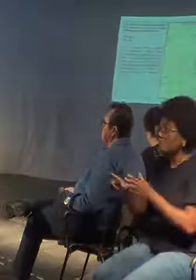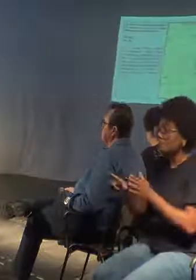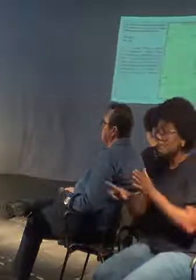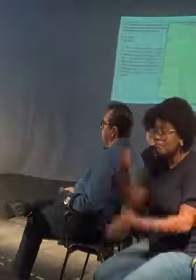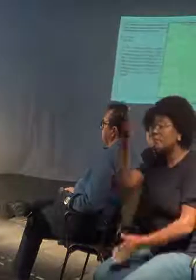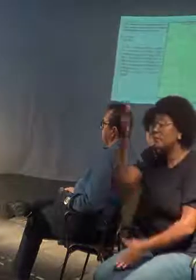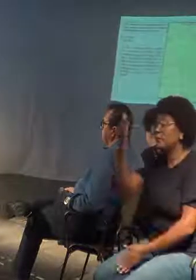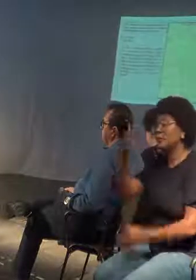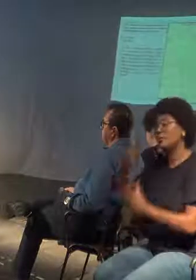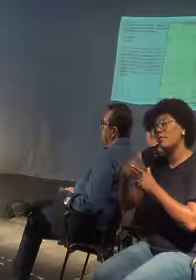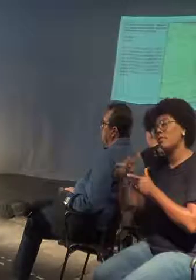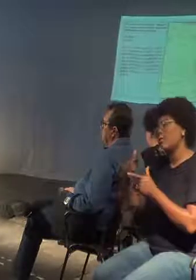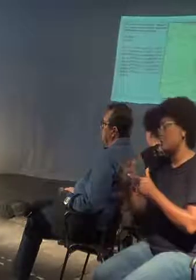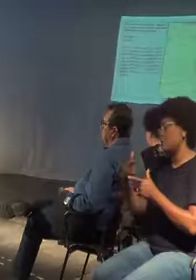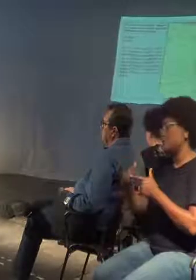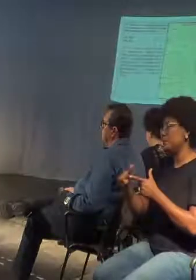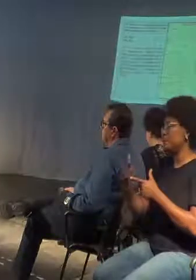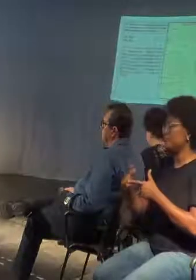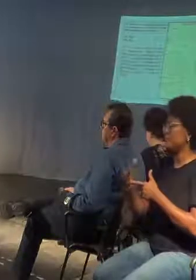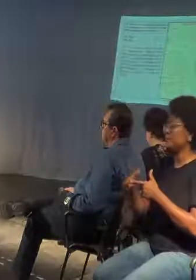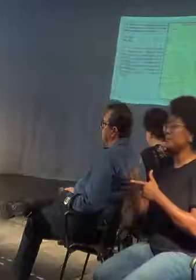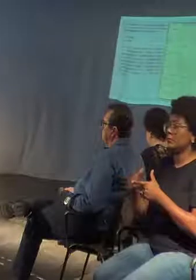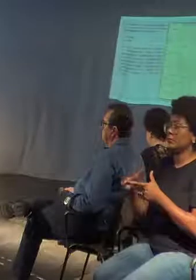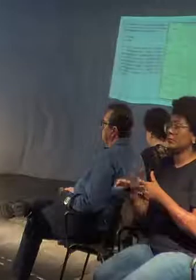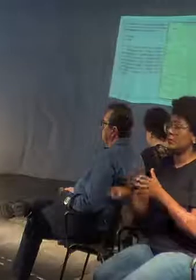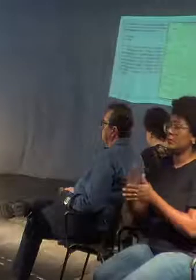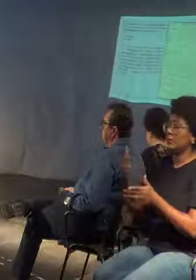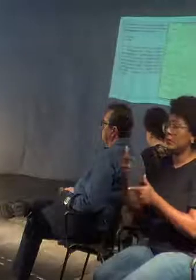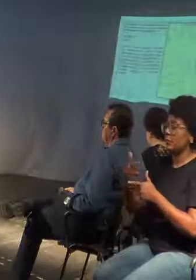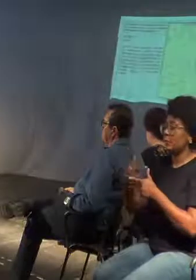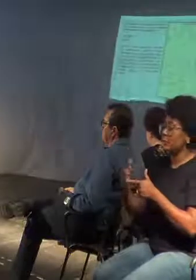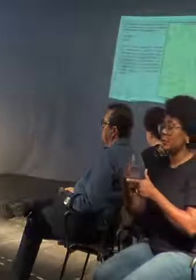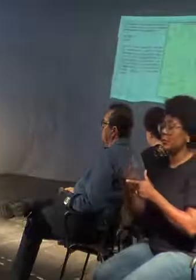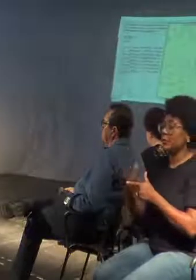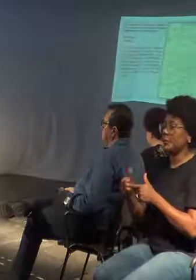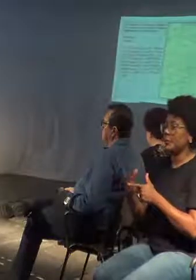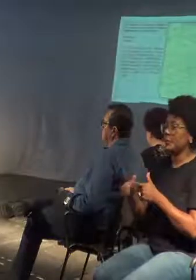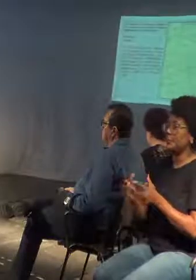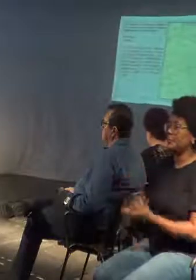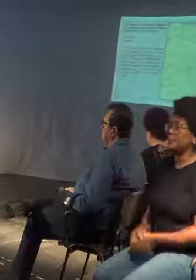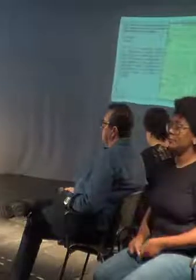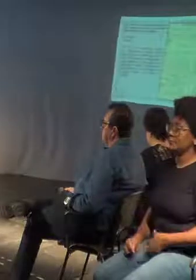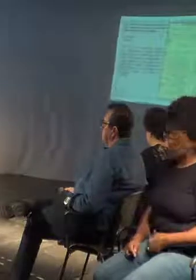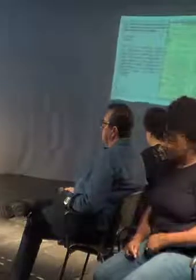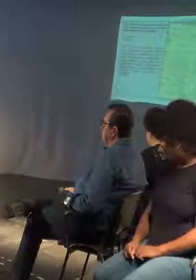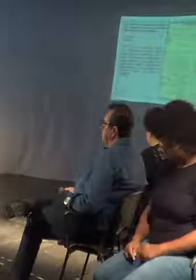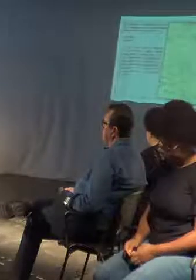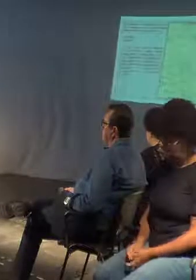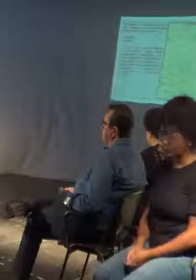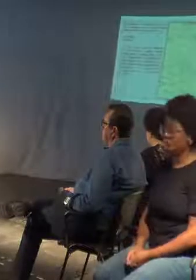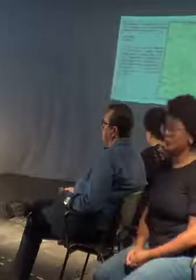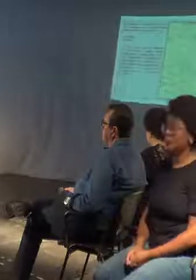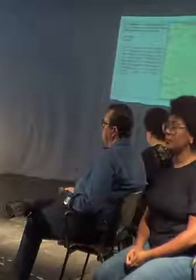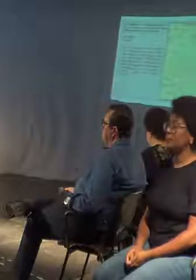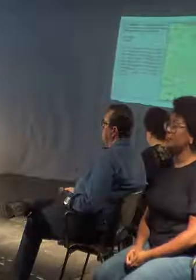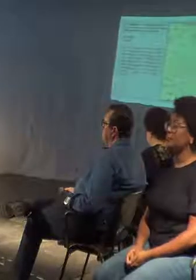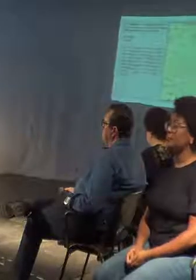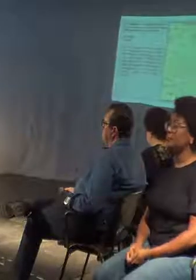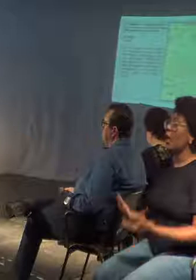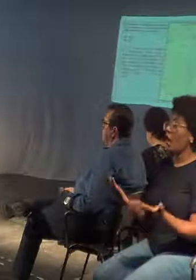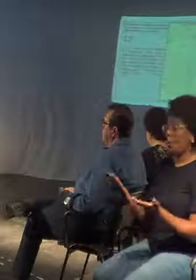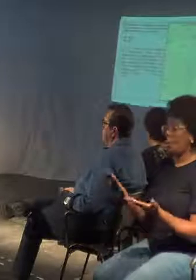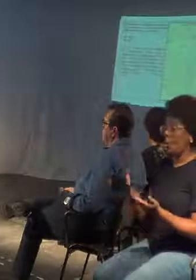que precisamos ter como definição, e infelizmente não somos nós que estamos tendo o protagonismo de definir. Pelo menos até o